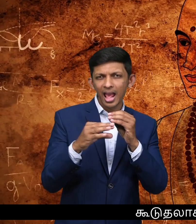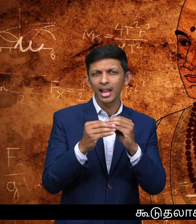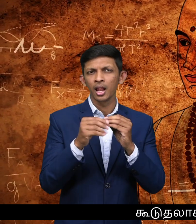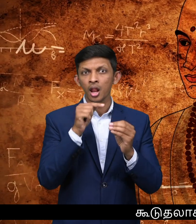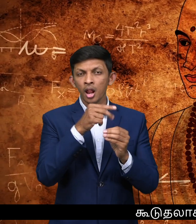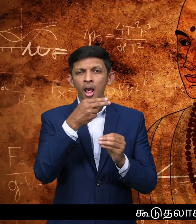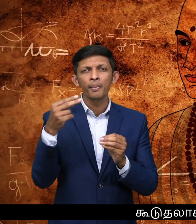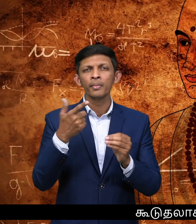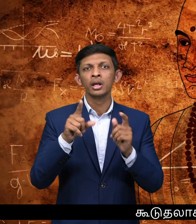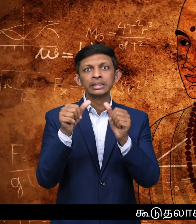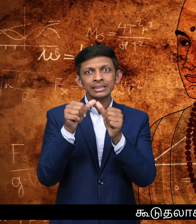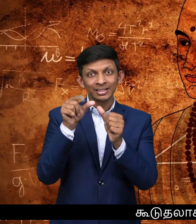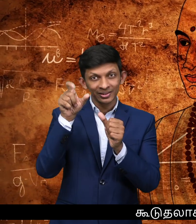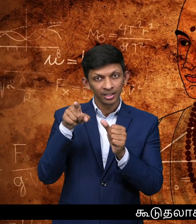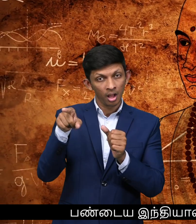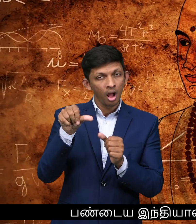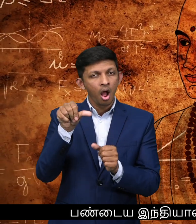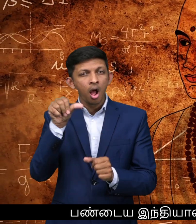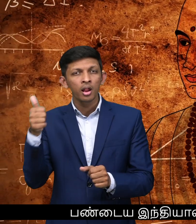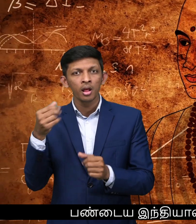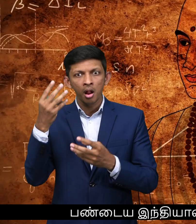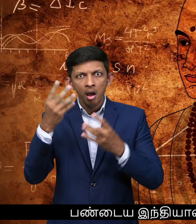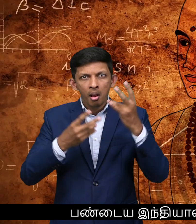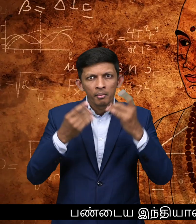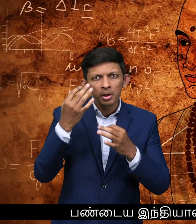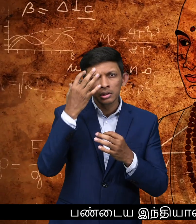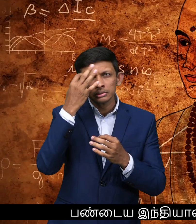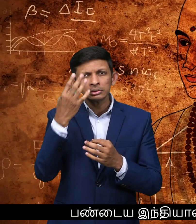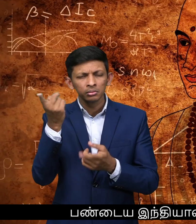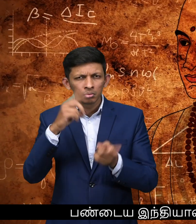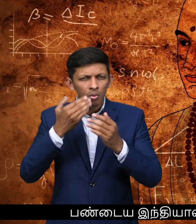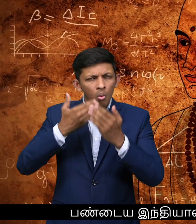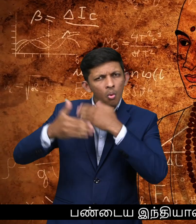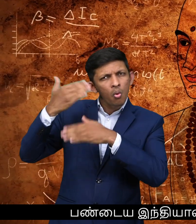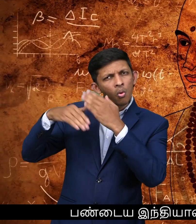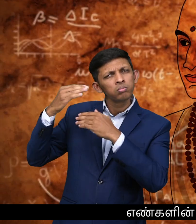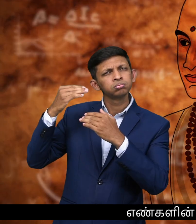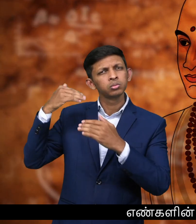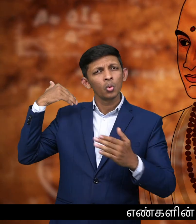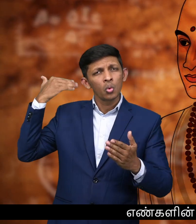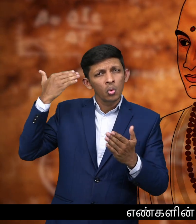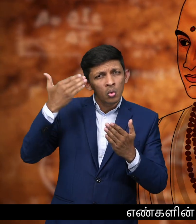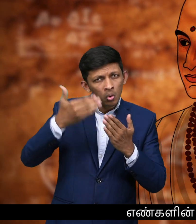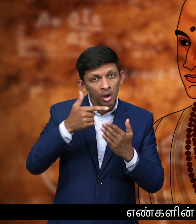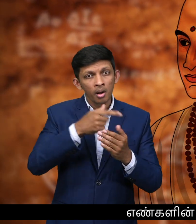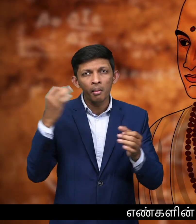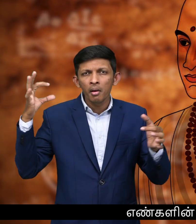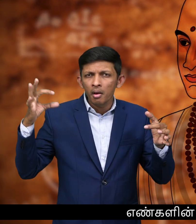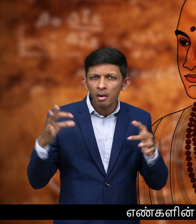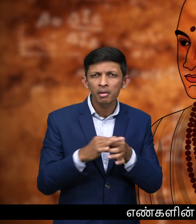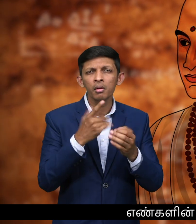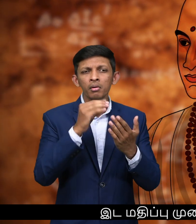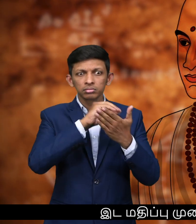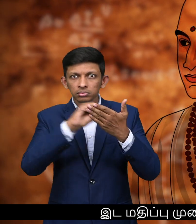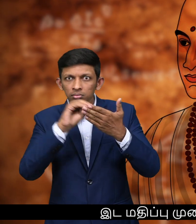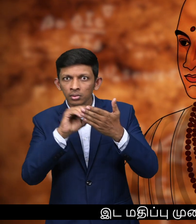கூடுதலாக ஆரியபட்டா மற்றும் பண்டைய இந்தியாவின் பிற கணிதவியலாளர்களும் எண்களின் தசம அமைப்பு